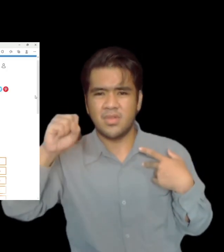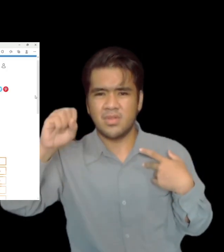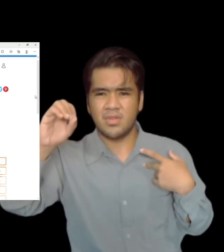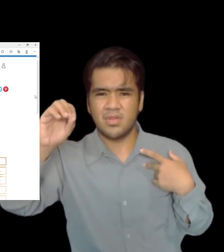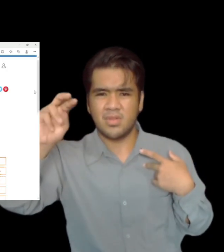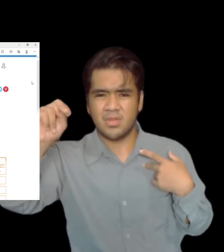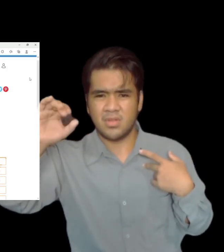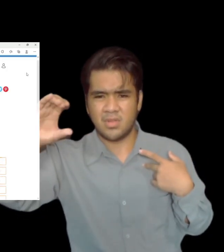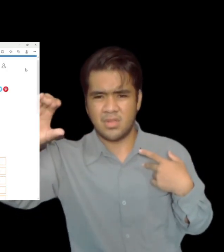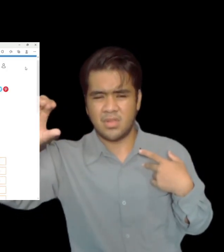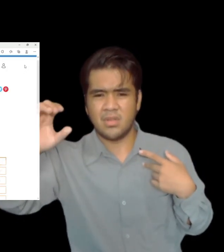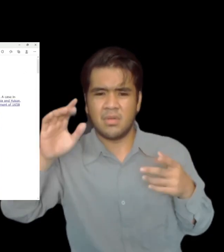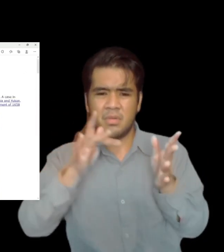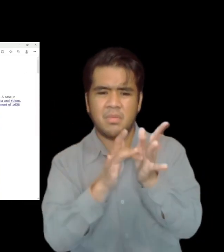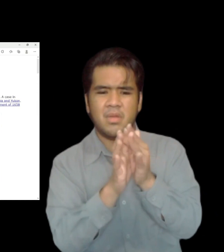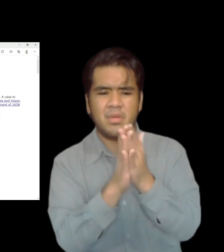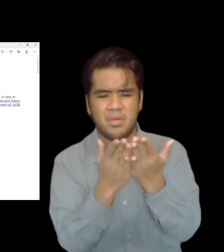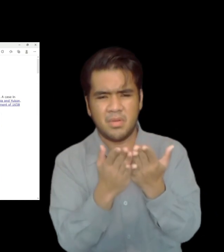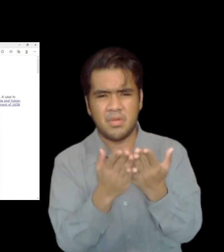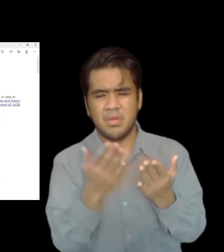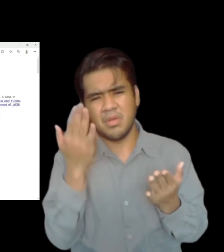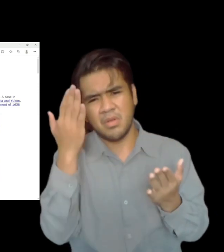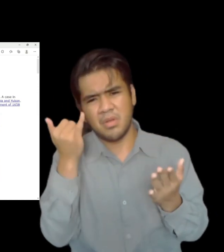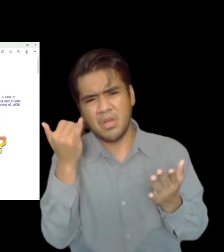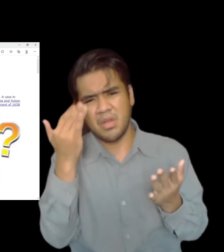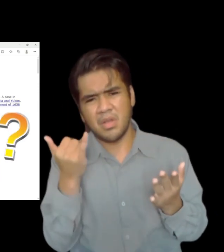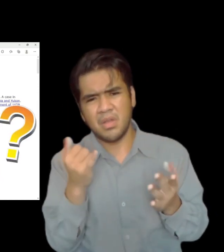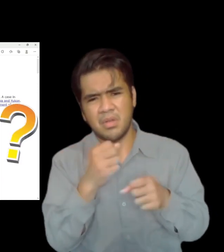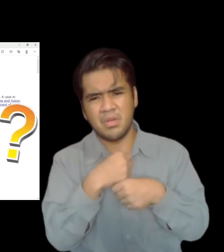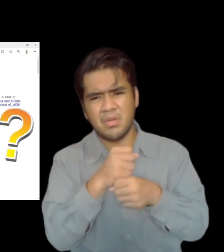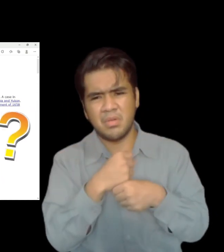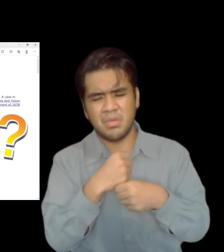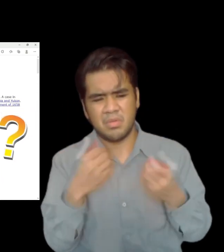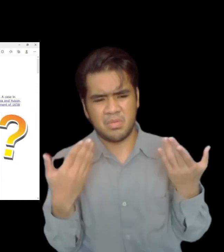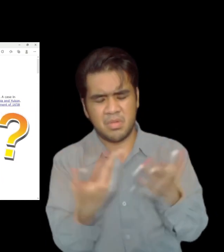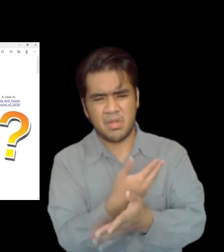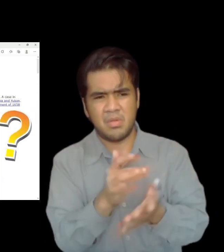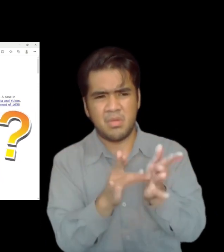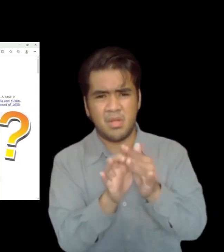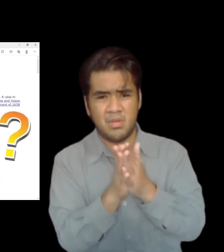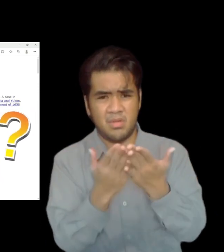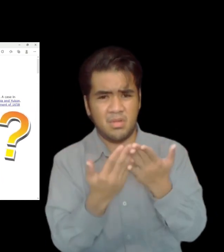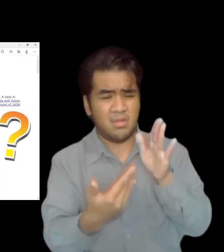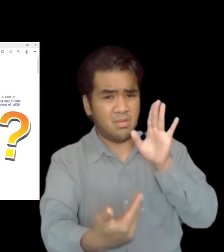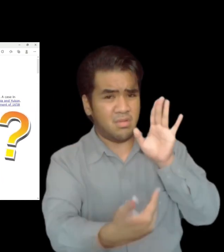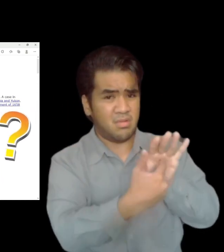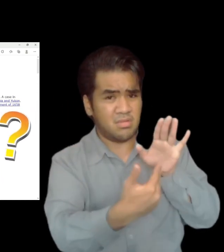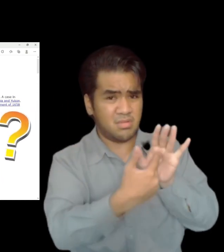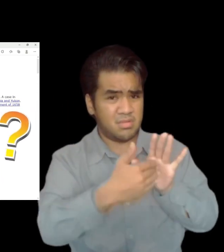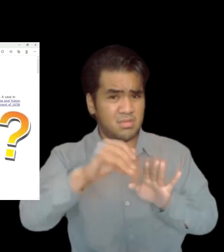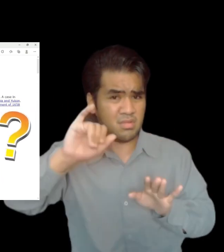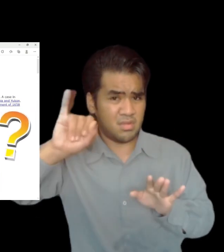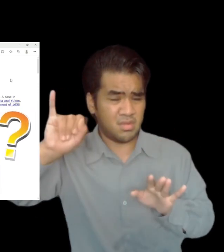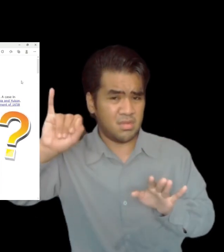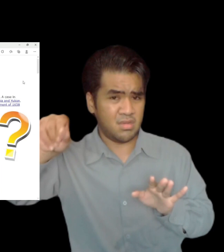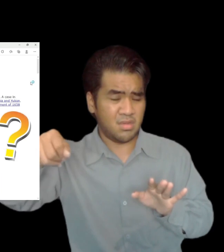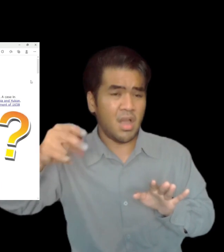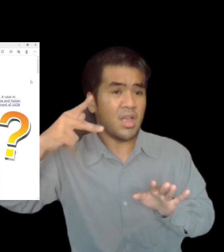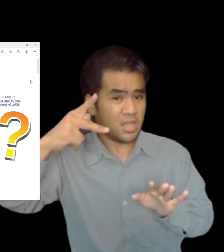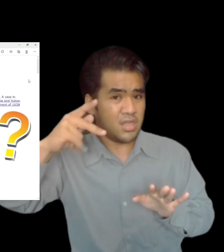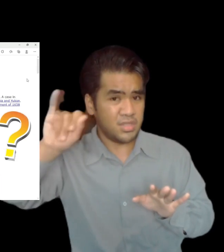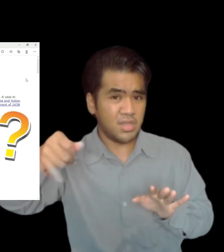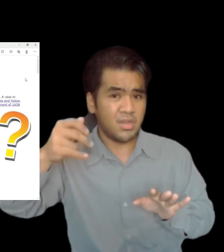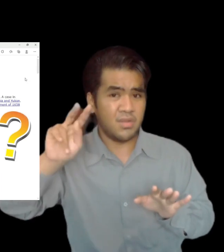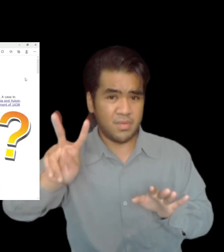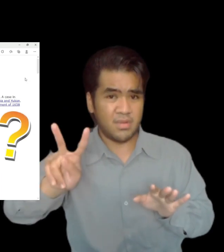raw ay Masonic Bible. Ngunit kung ito'y totoo, bakit pa sila gagawa ng napakaraming bagong salin ng Biblia para kalabanin ng King